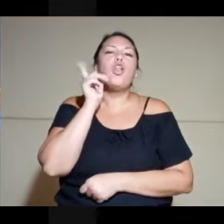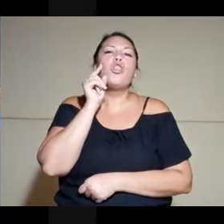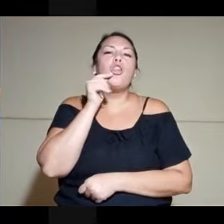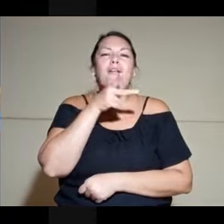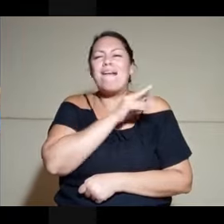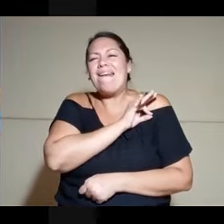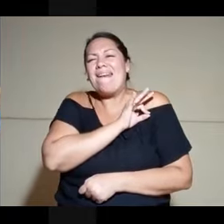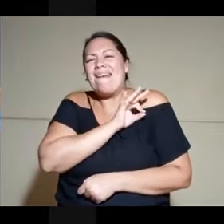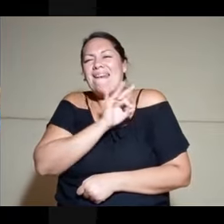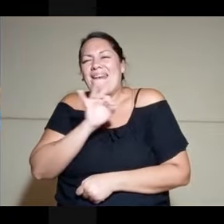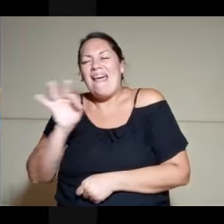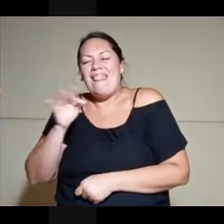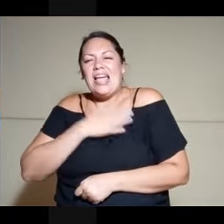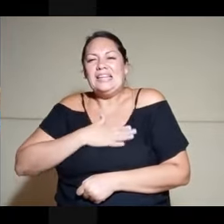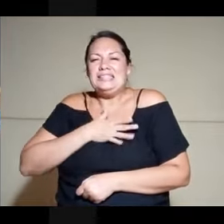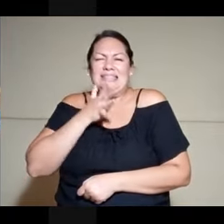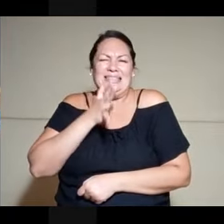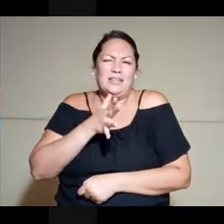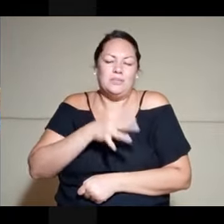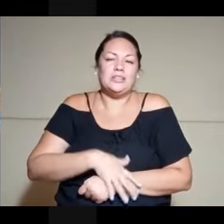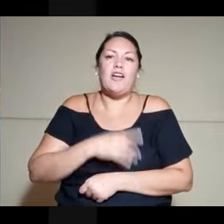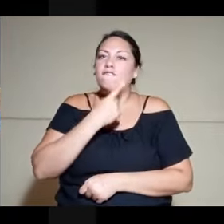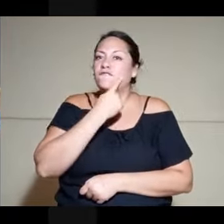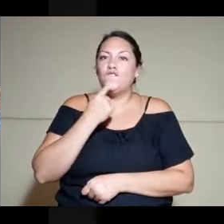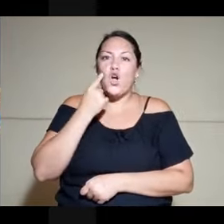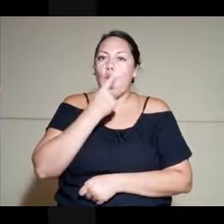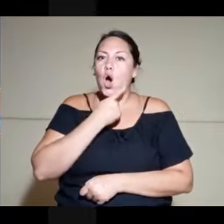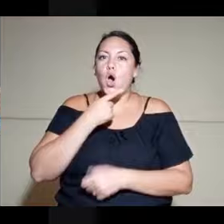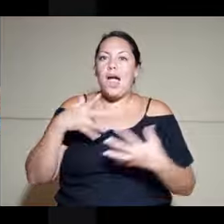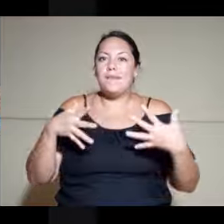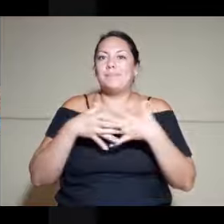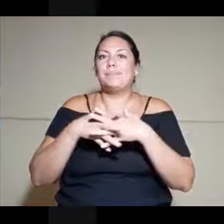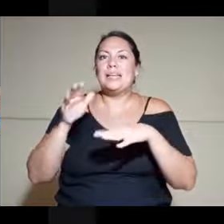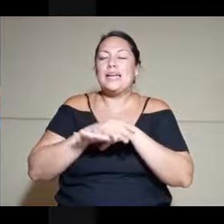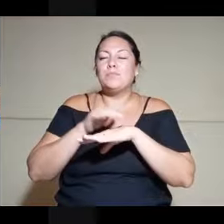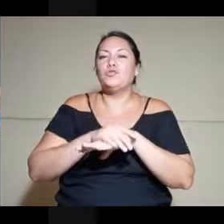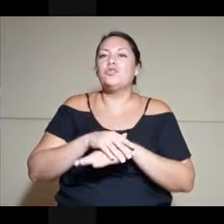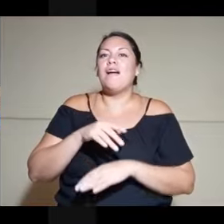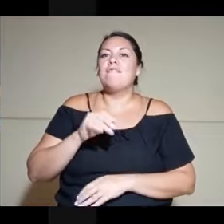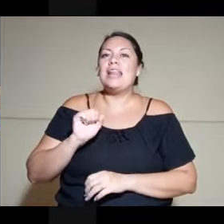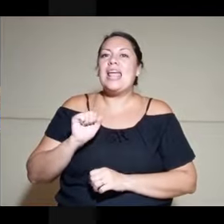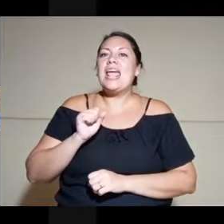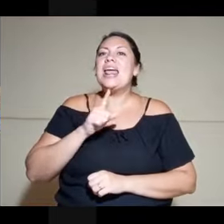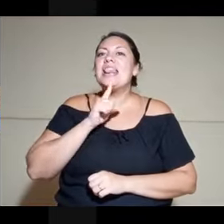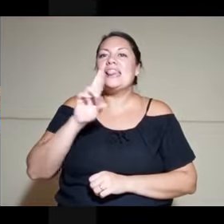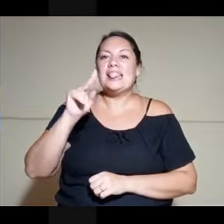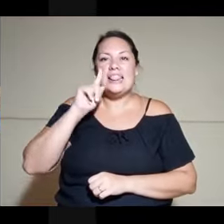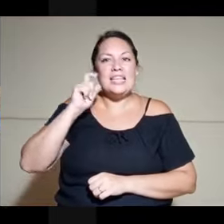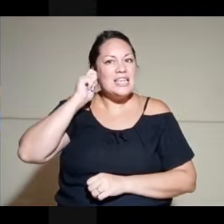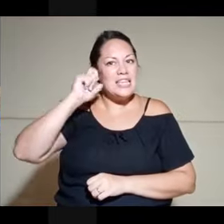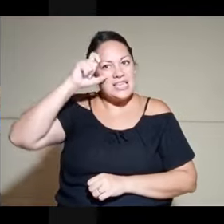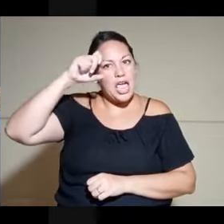procedimiento odontológico, lo que nos hacen es anestesiarnos las ramas del trigémino para no sentir el dolor. Porque acuérdense que todo lo que es